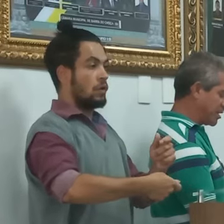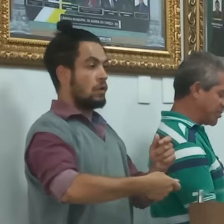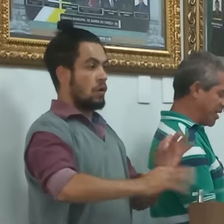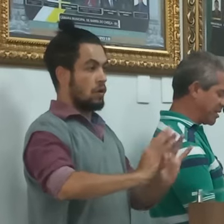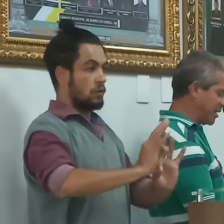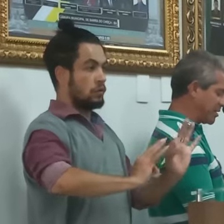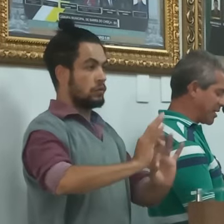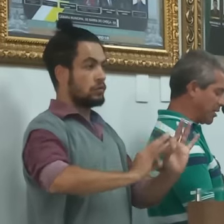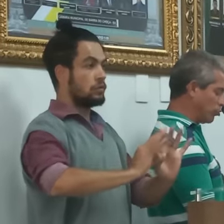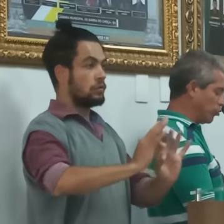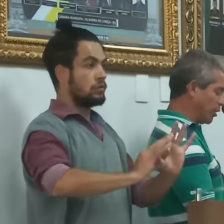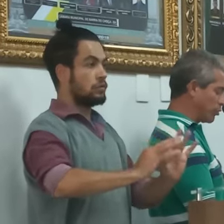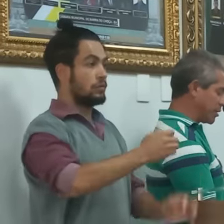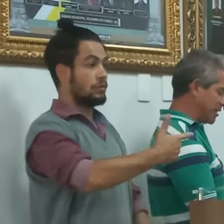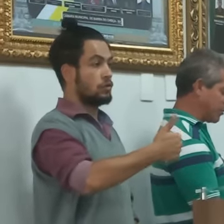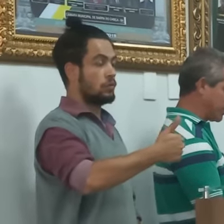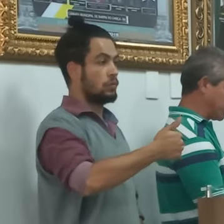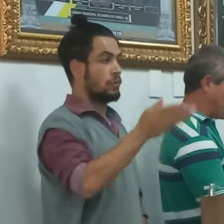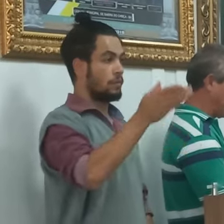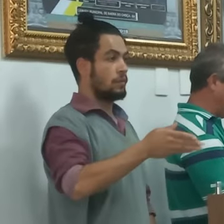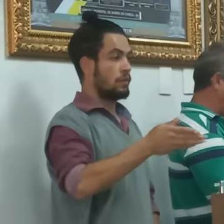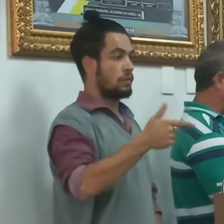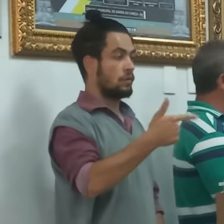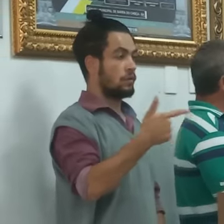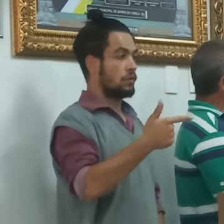021/2022, da dispensa de licitação número